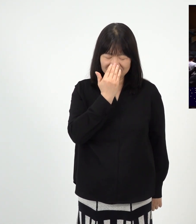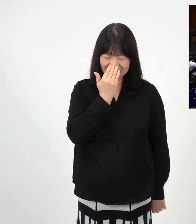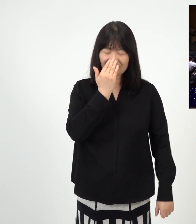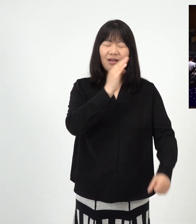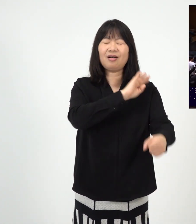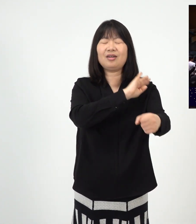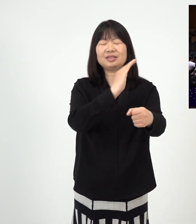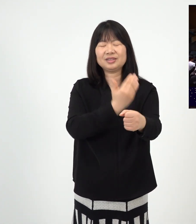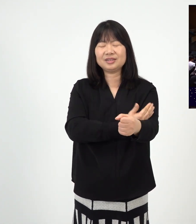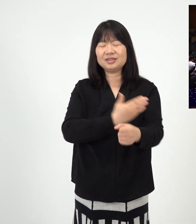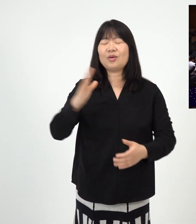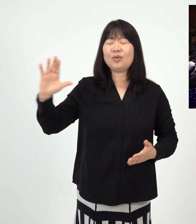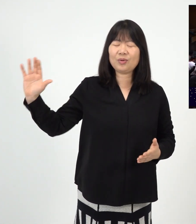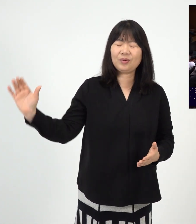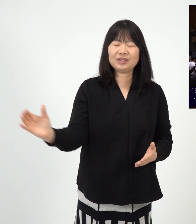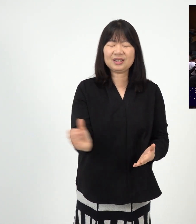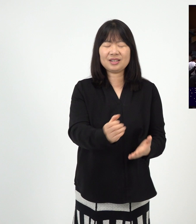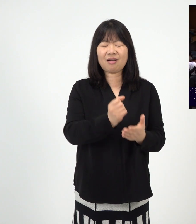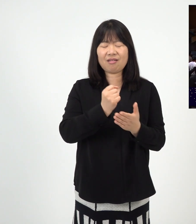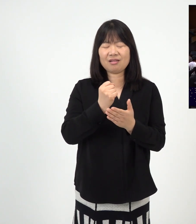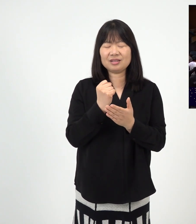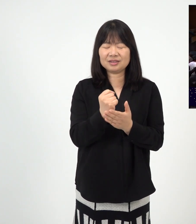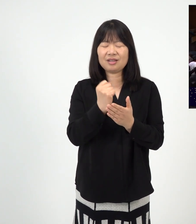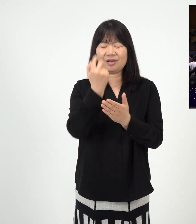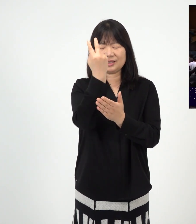선한 능력으로